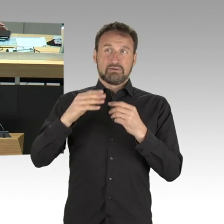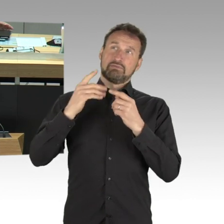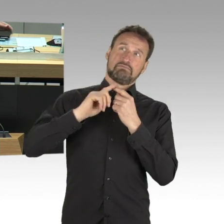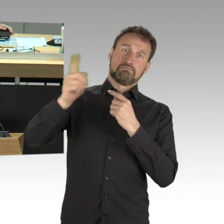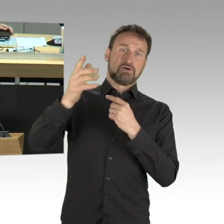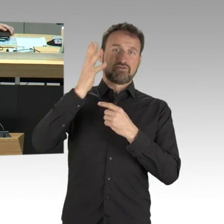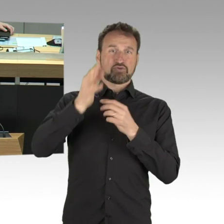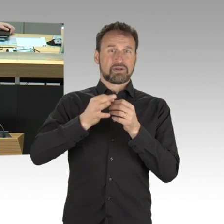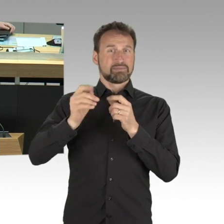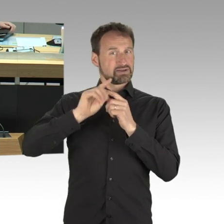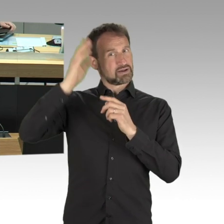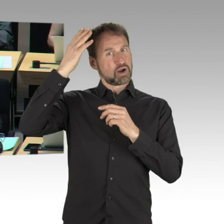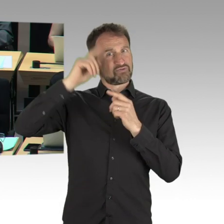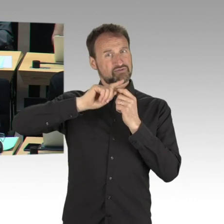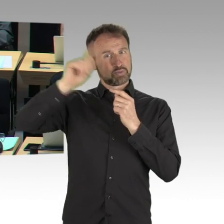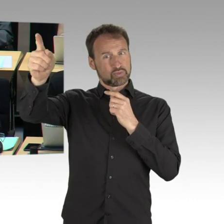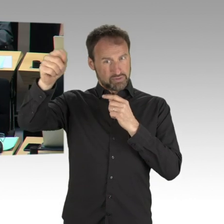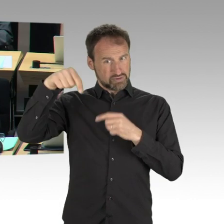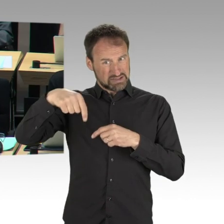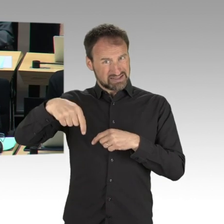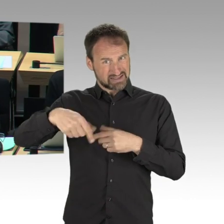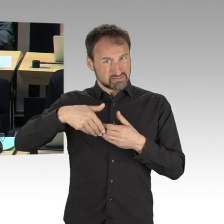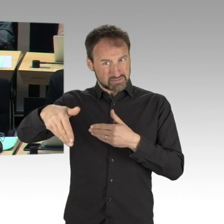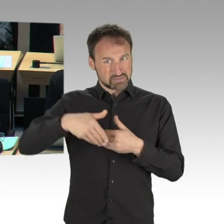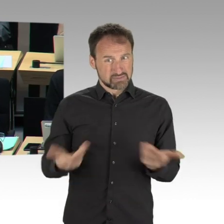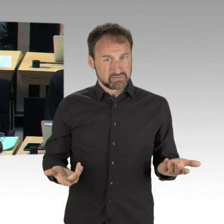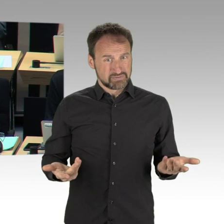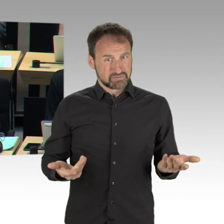Es gilt nie wieder.